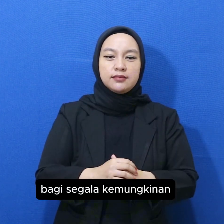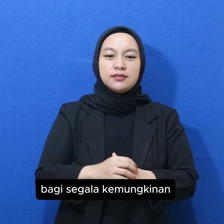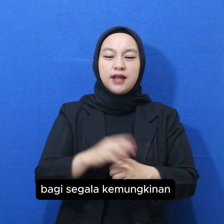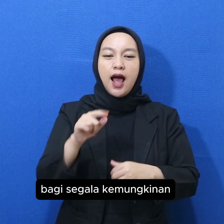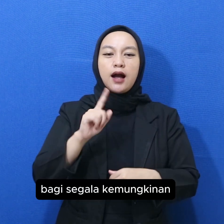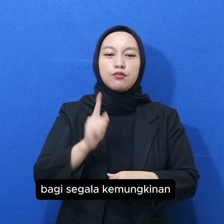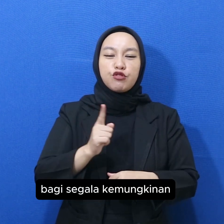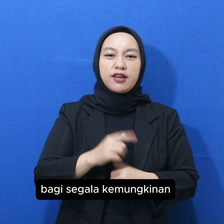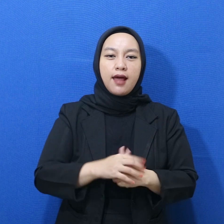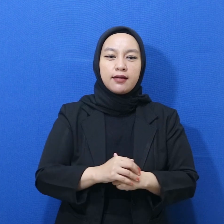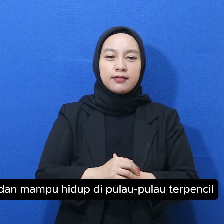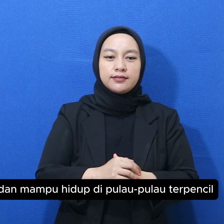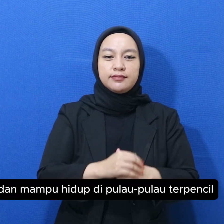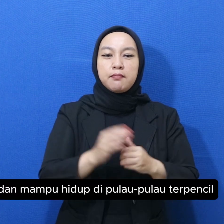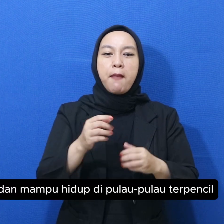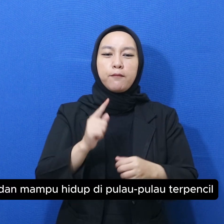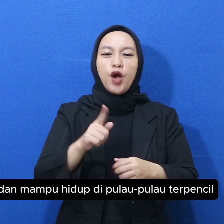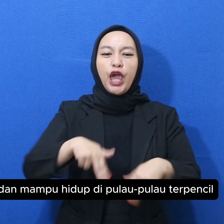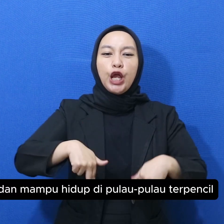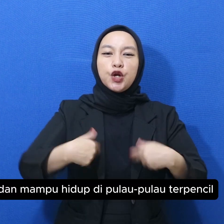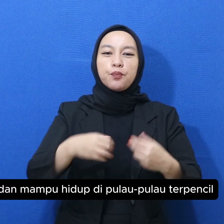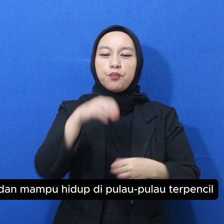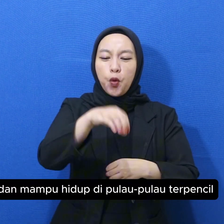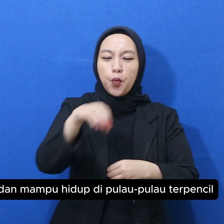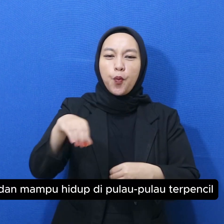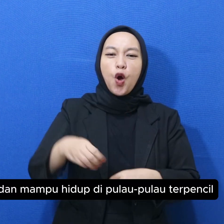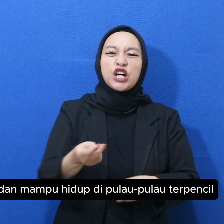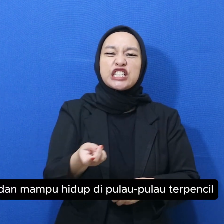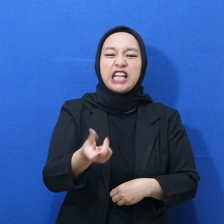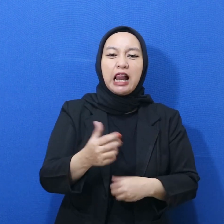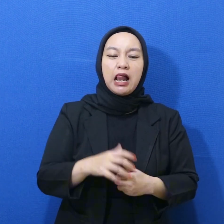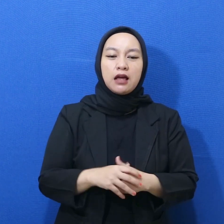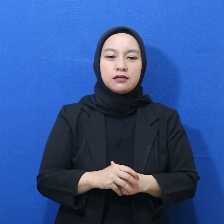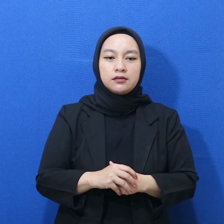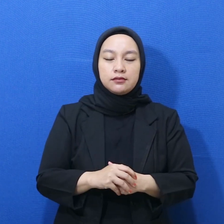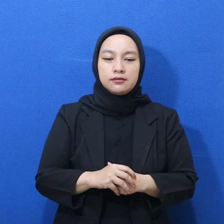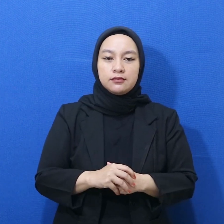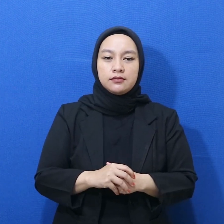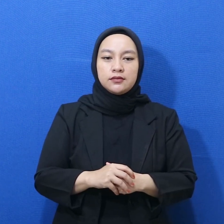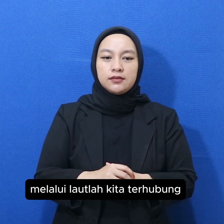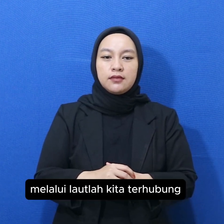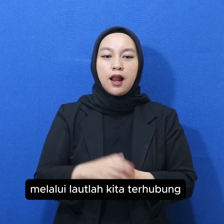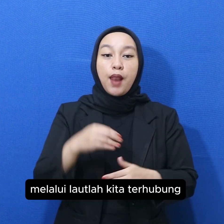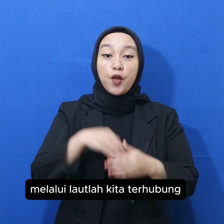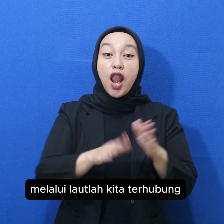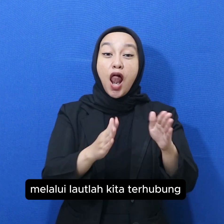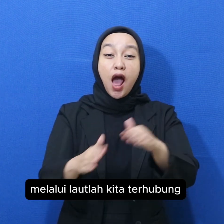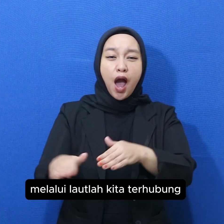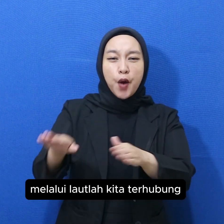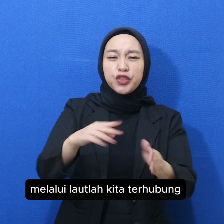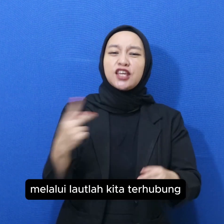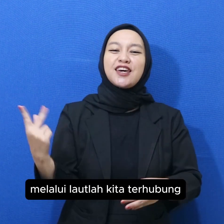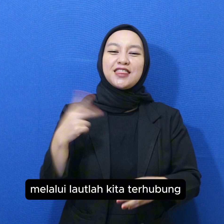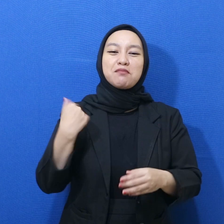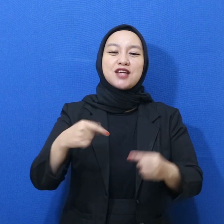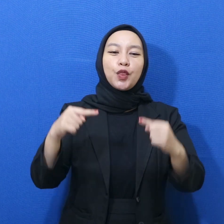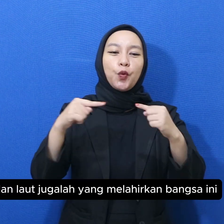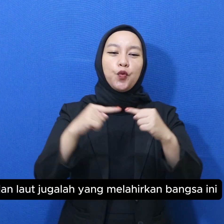dan mampu hidup di pulau-pulau terpencil. Melalui lautlah kita terhubung, dan laut jugalah